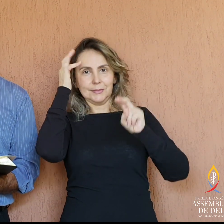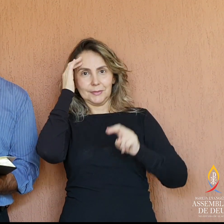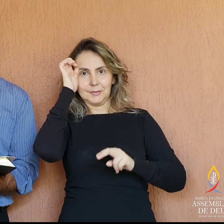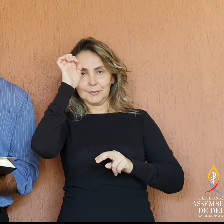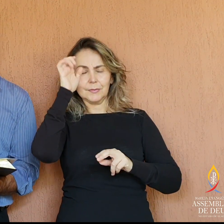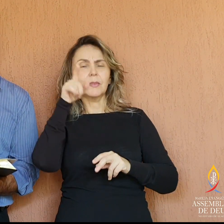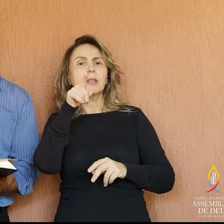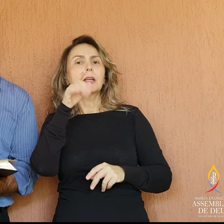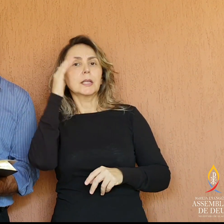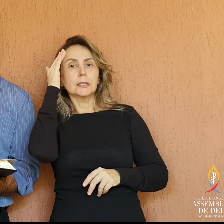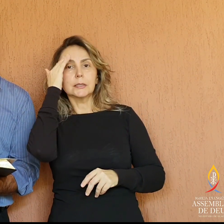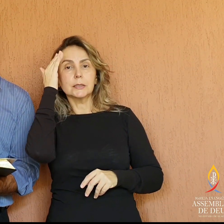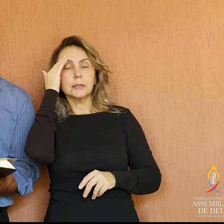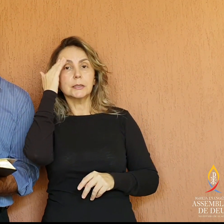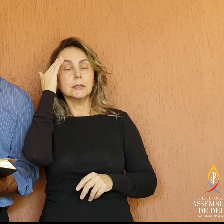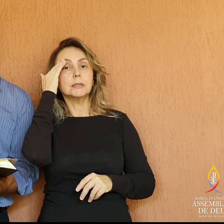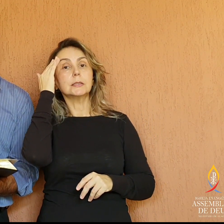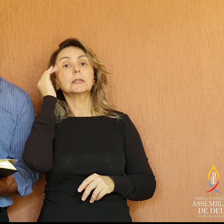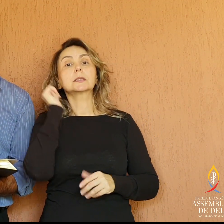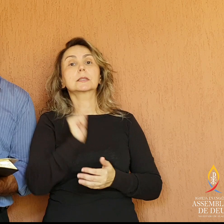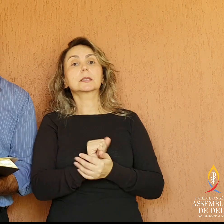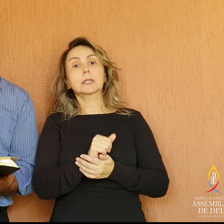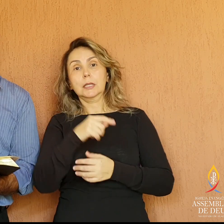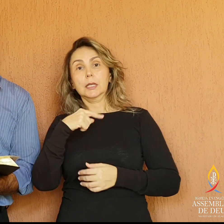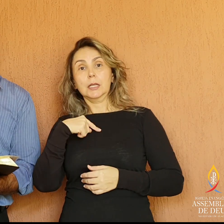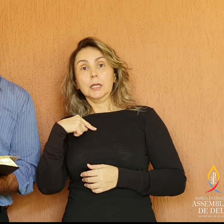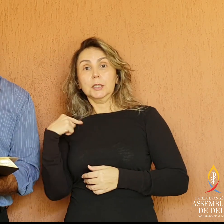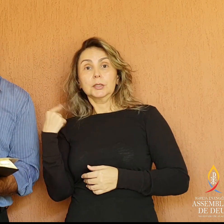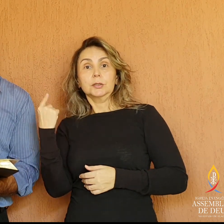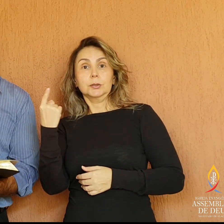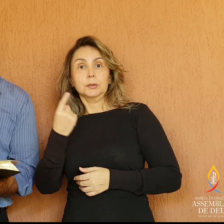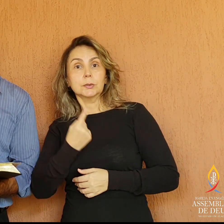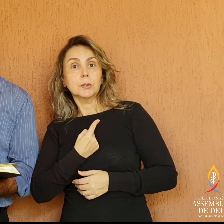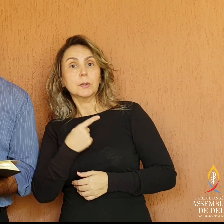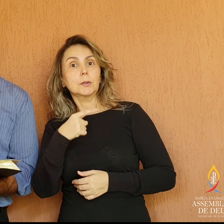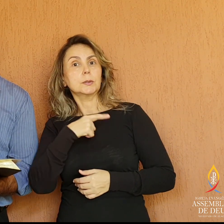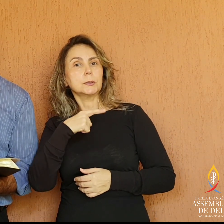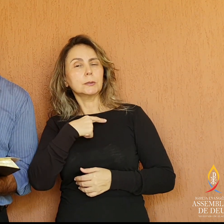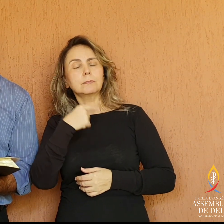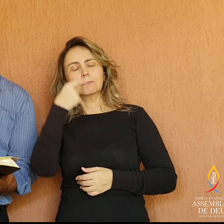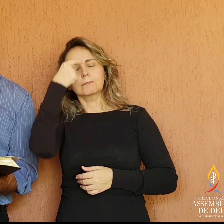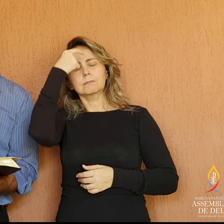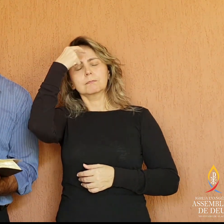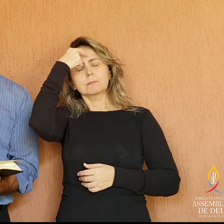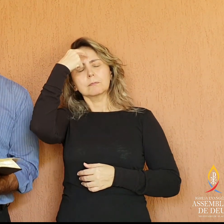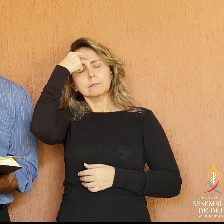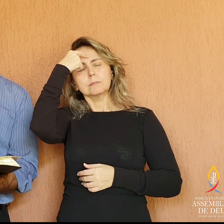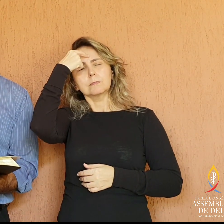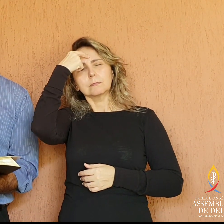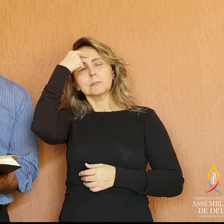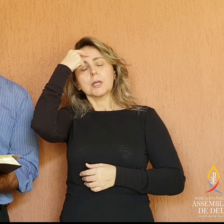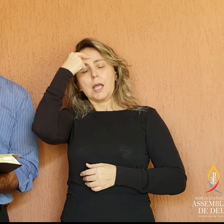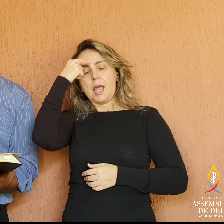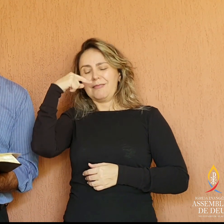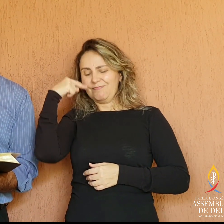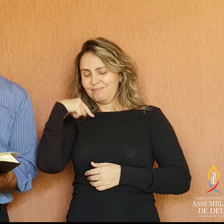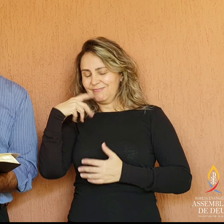você vai entender que quando nós temos a consciência que nós erramos,